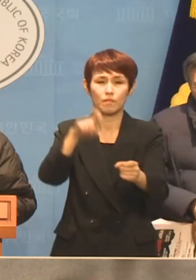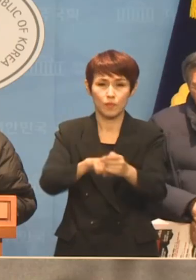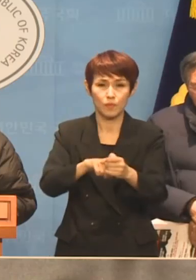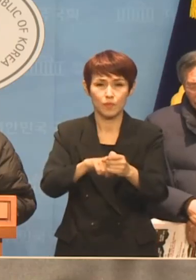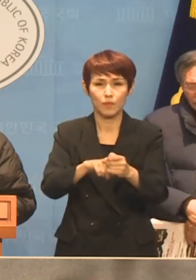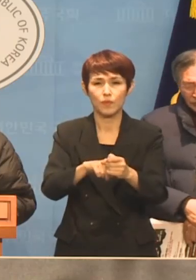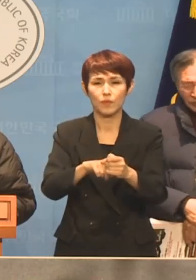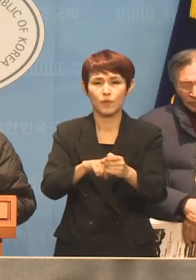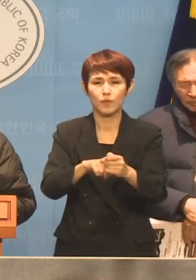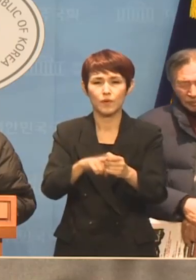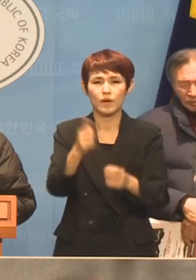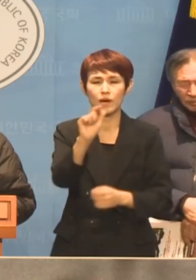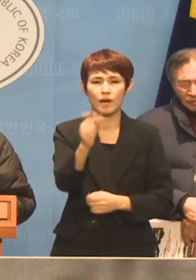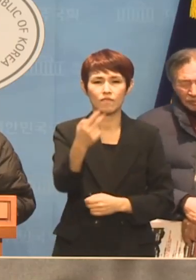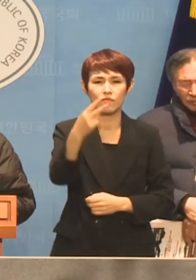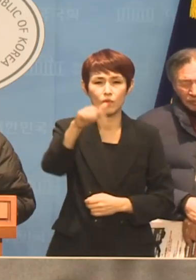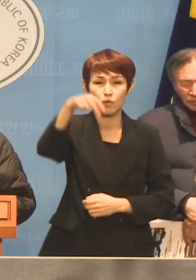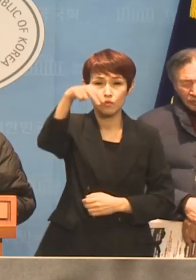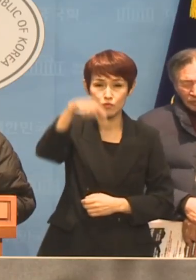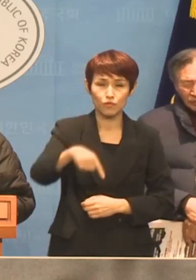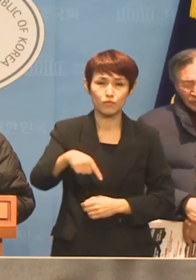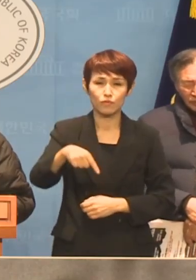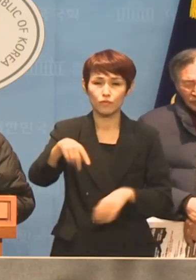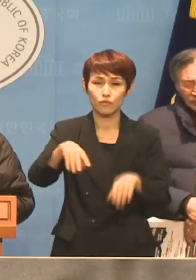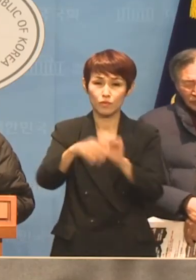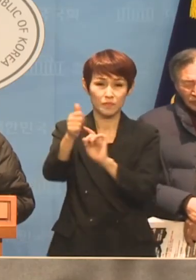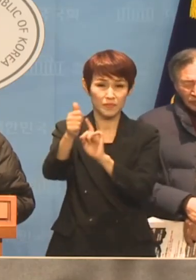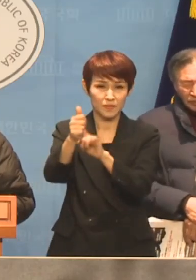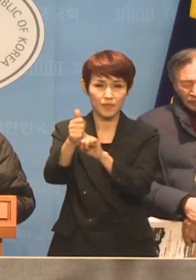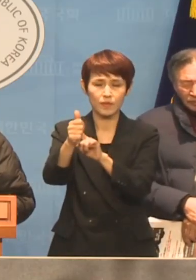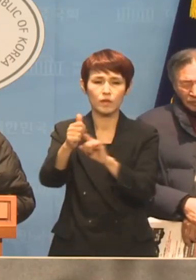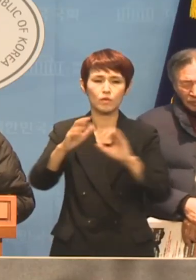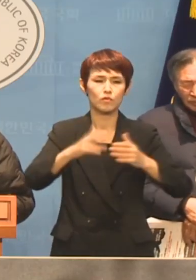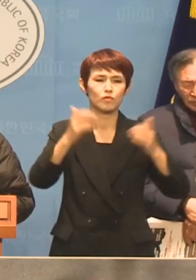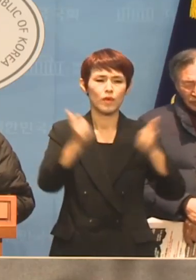당시 한덕수 권한대행에게 국회가 추천한